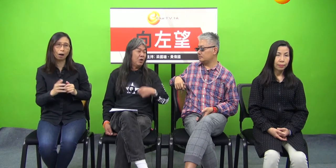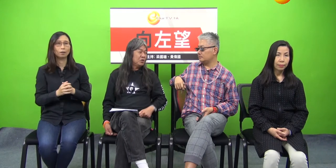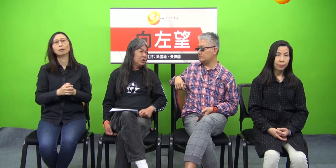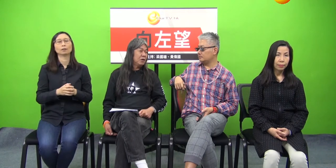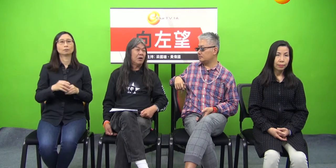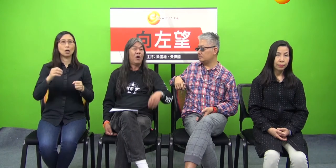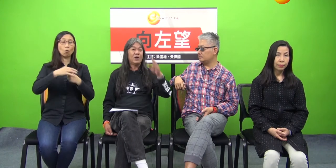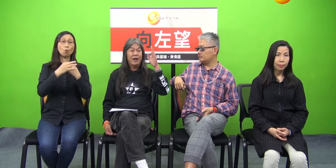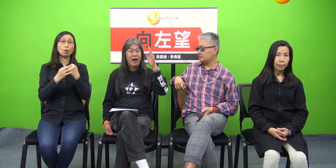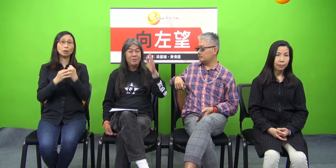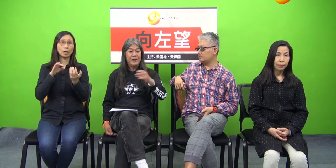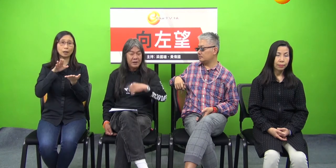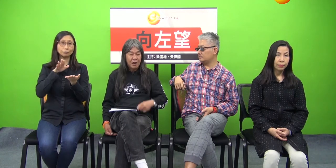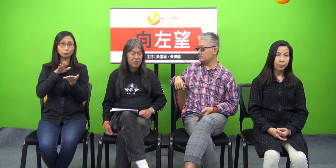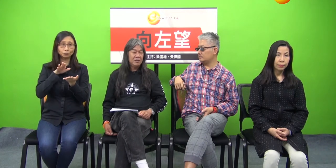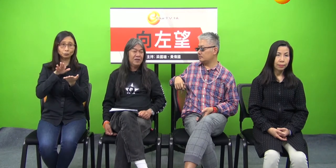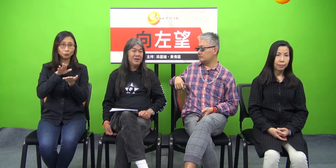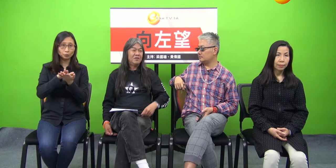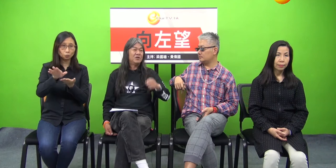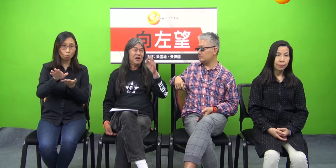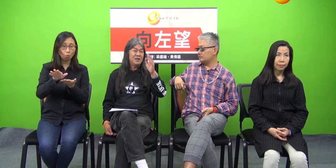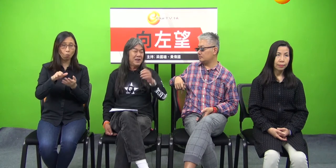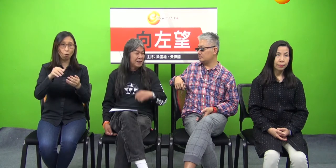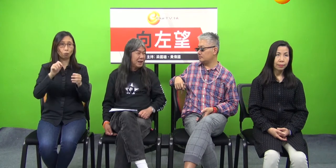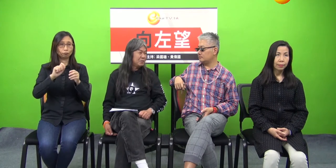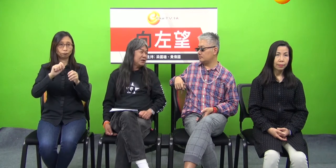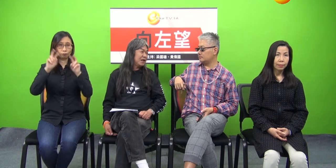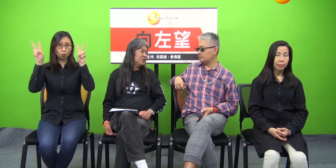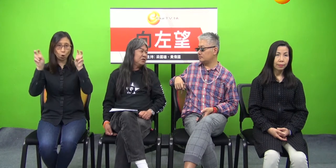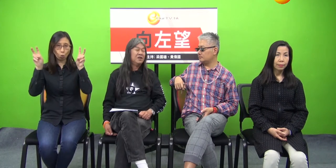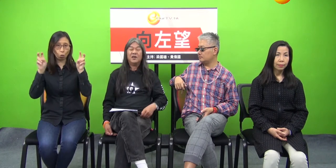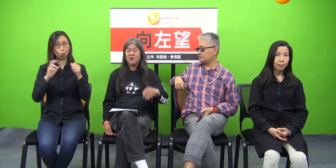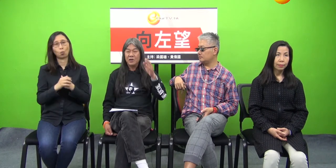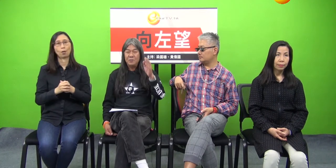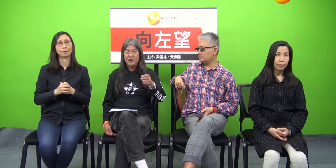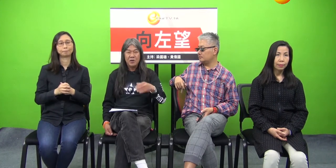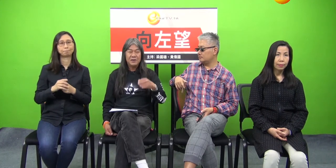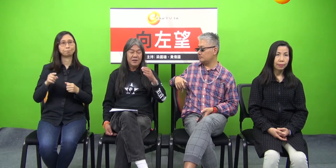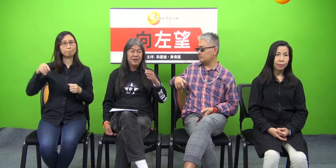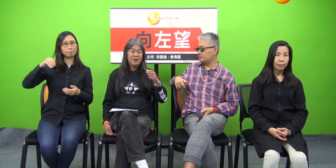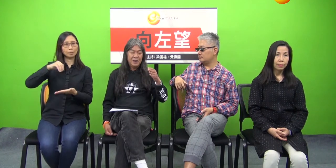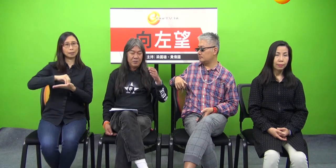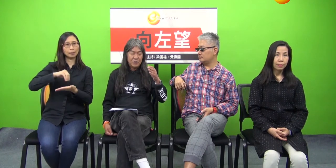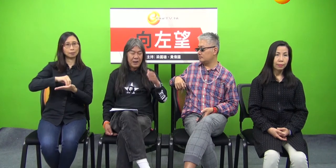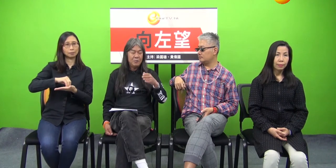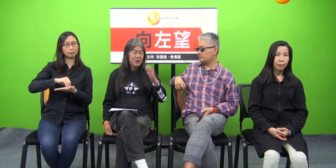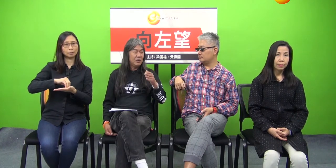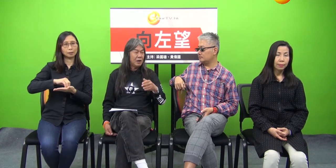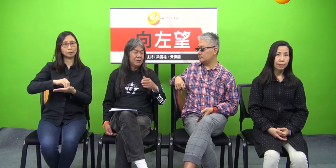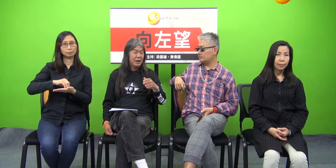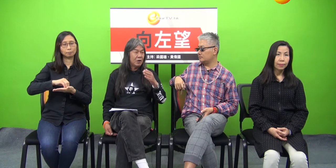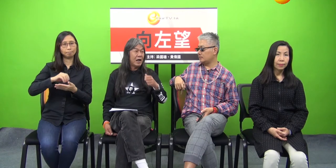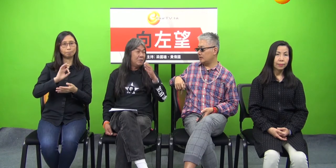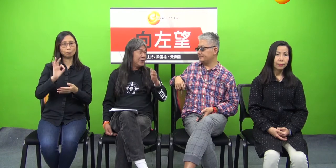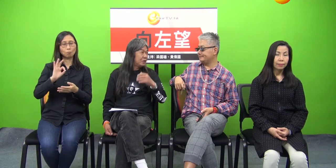消亡論啊嘛！佢話國喺革命之後，因為仲有資產階級嘅殘存，所以必須無產階級必須